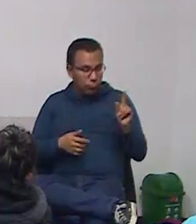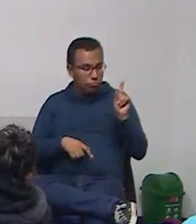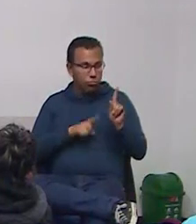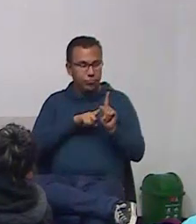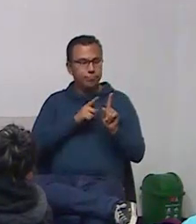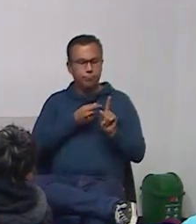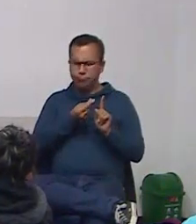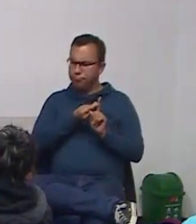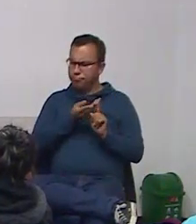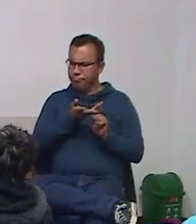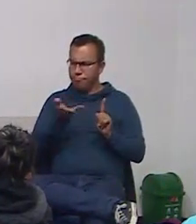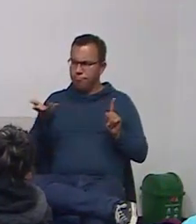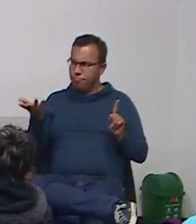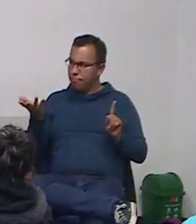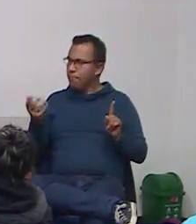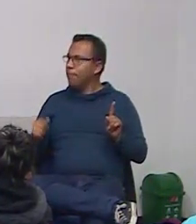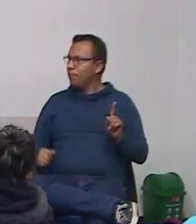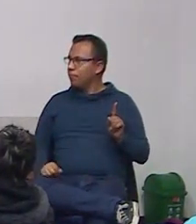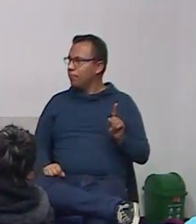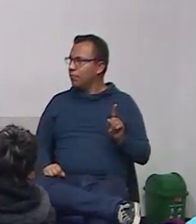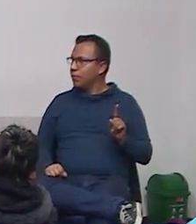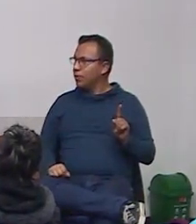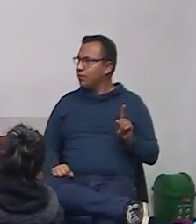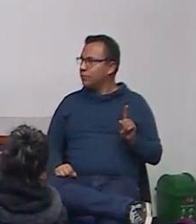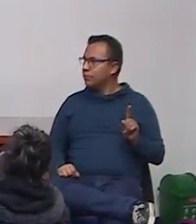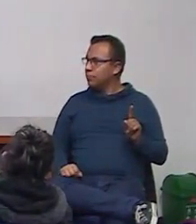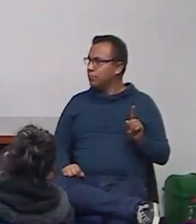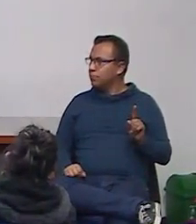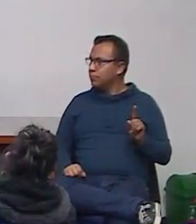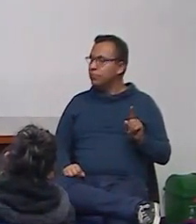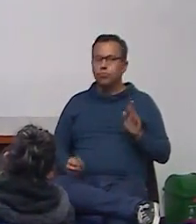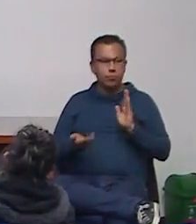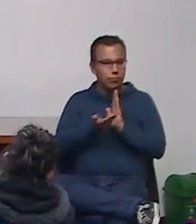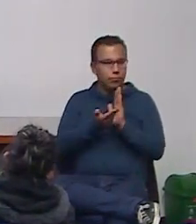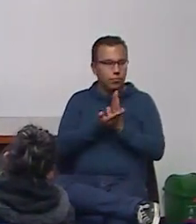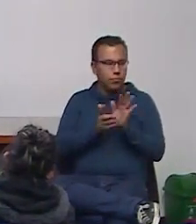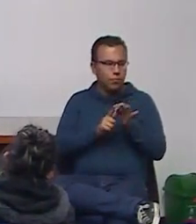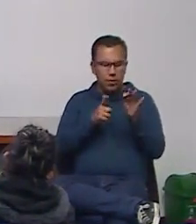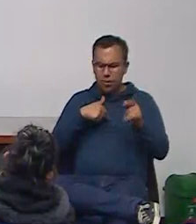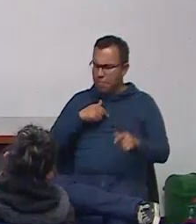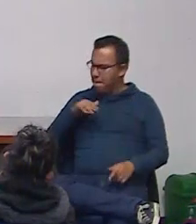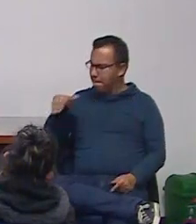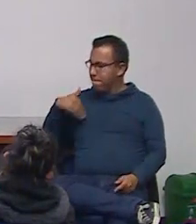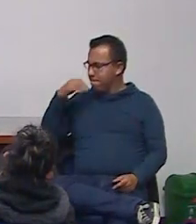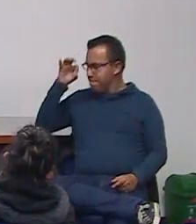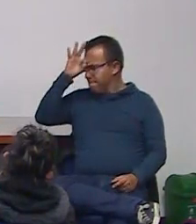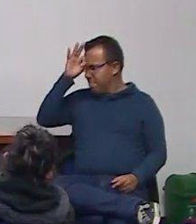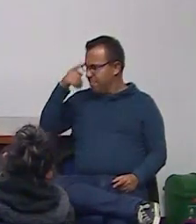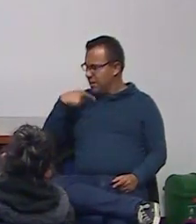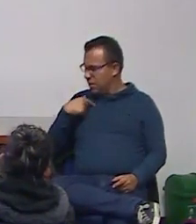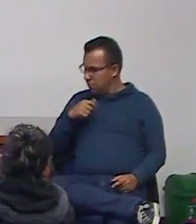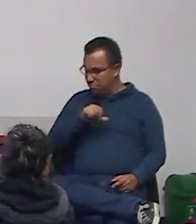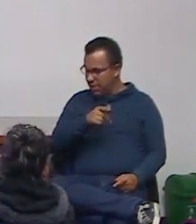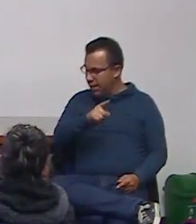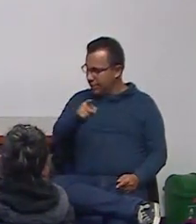ha aportado bastante porque porque muchas veces el equipo no tiene conocimiento en muchas otras áreas de todo